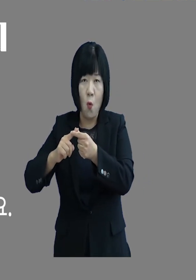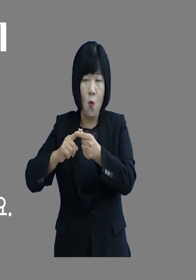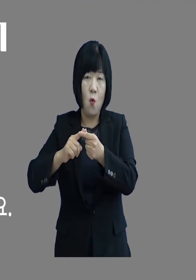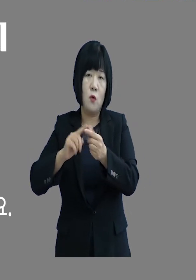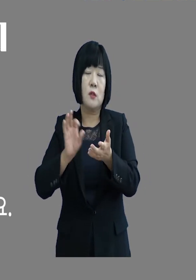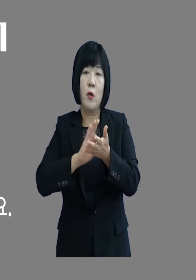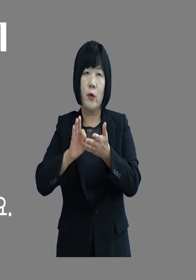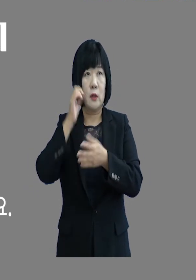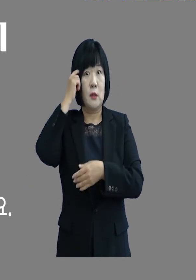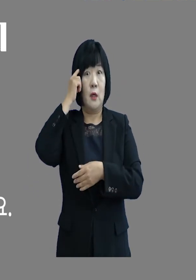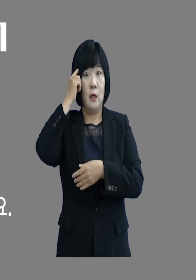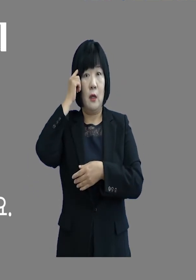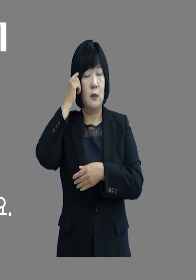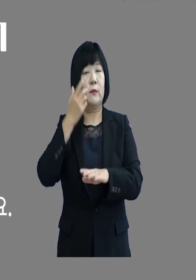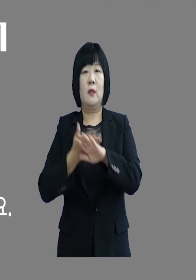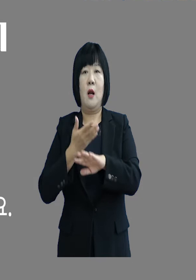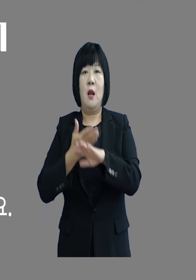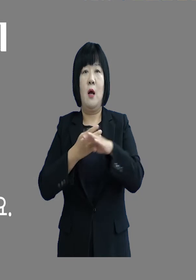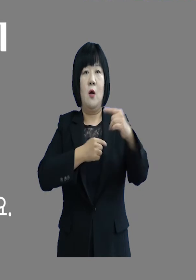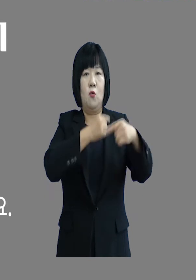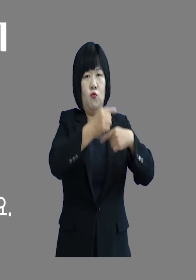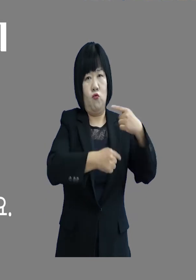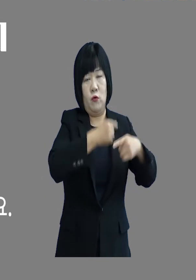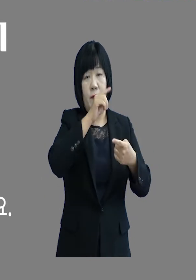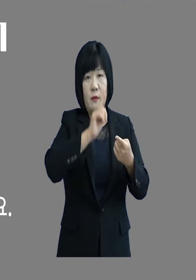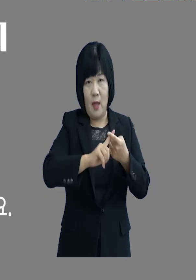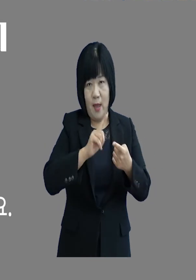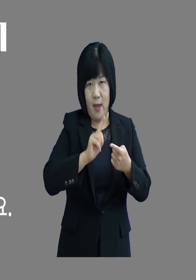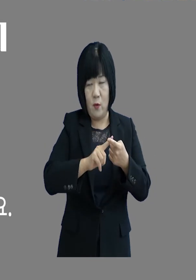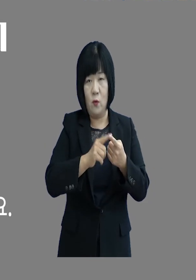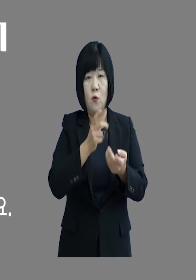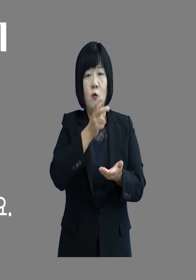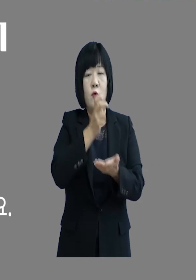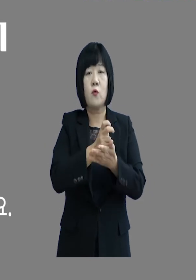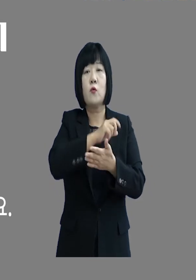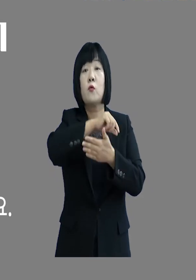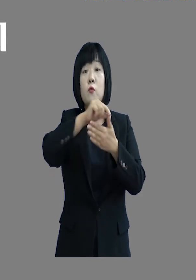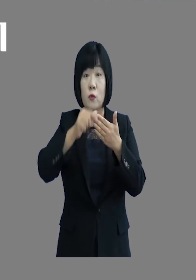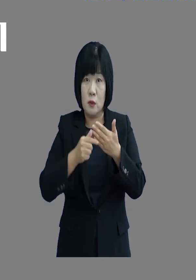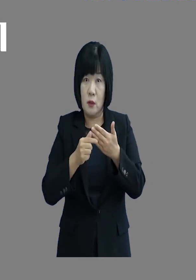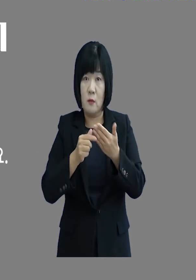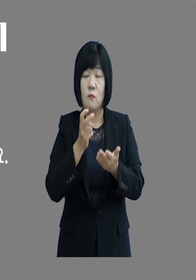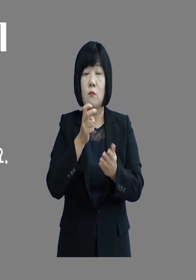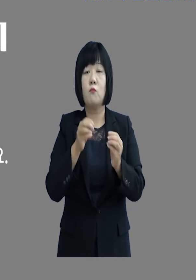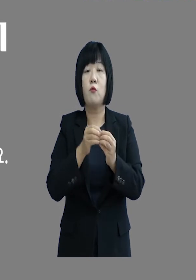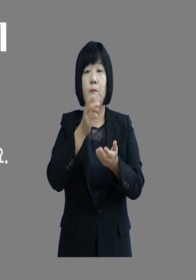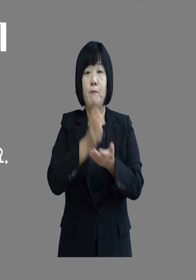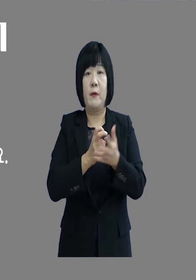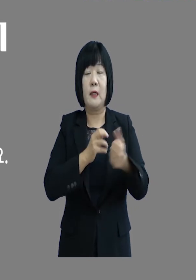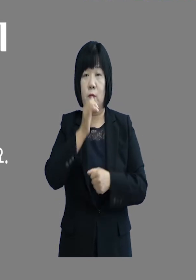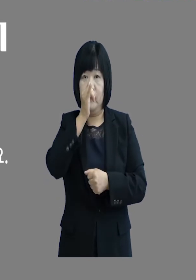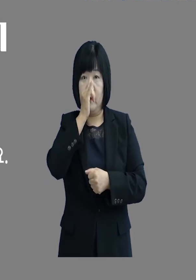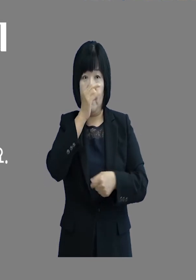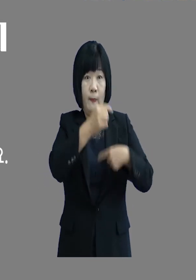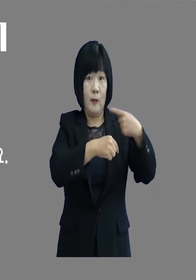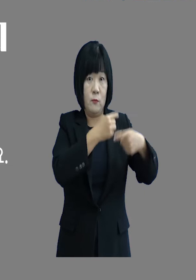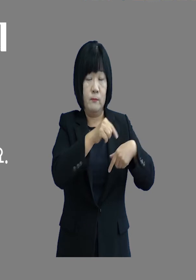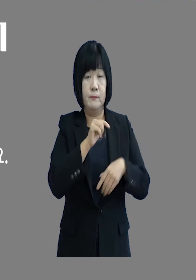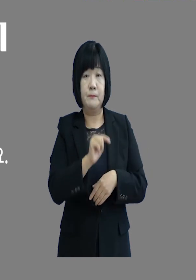사실은 그렇지 않아요. 수어는 수어대로 나름 규칙과 문법을 가지고 있거든요. 수어 같은